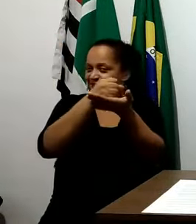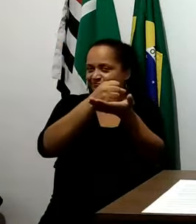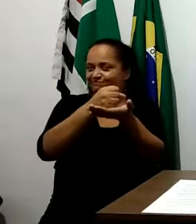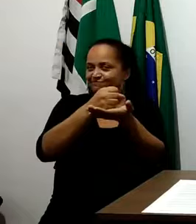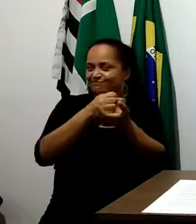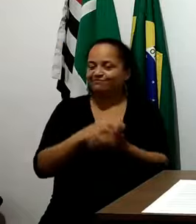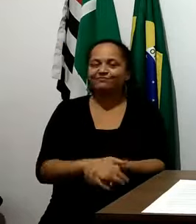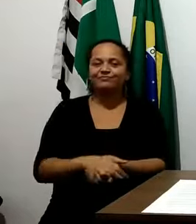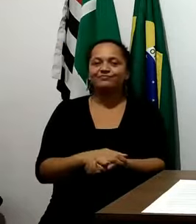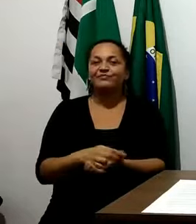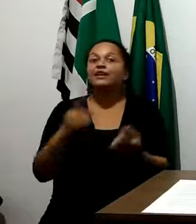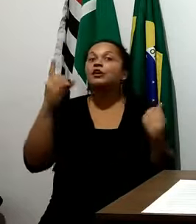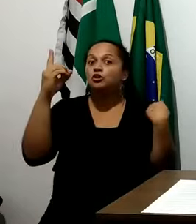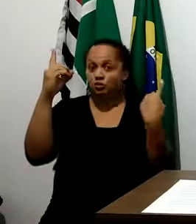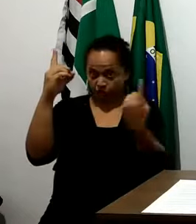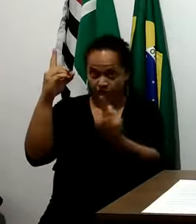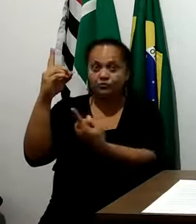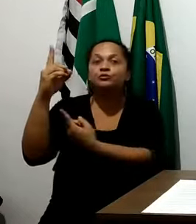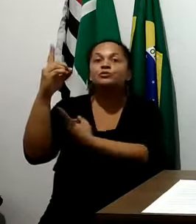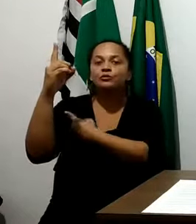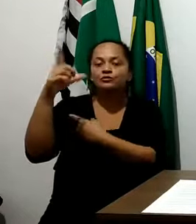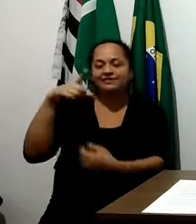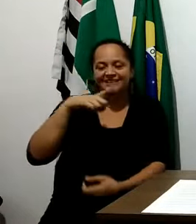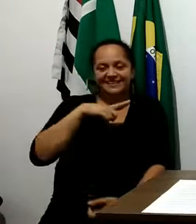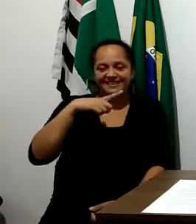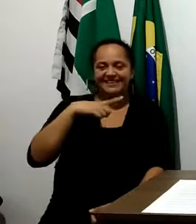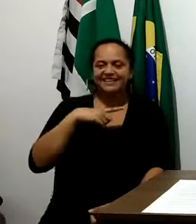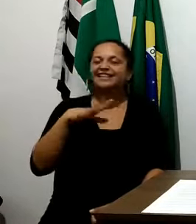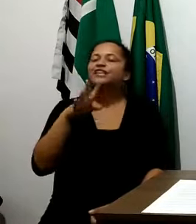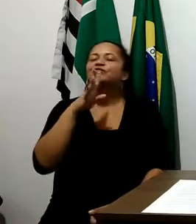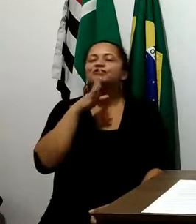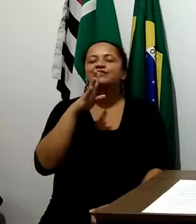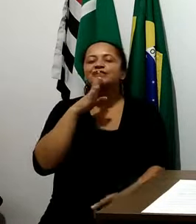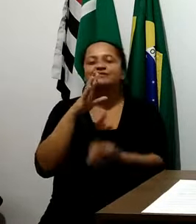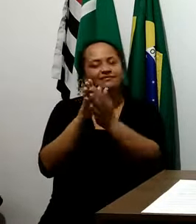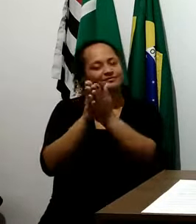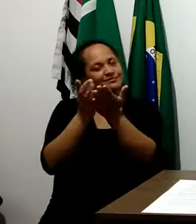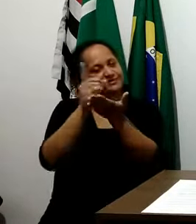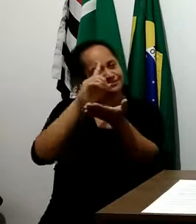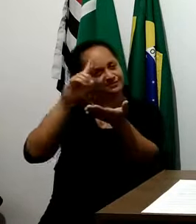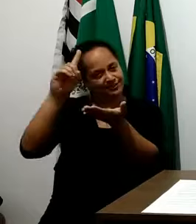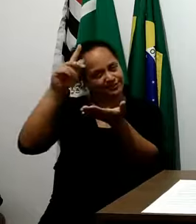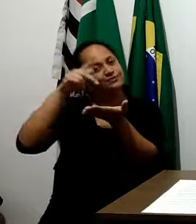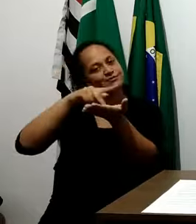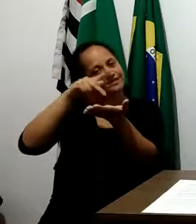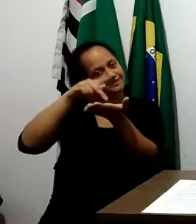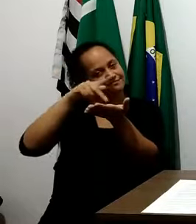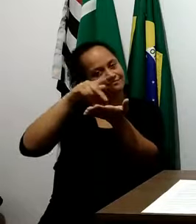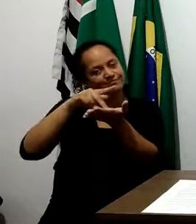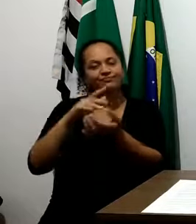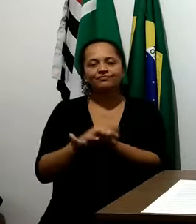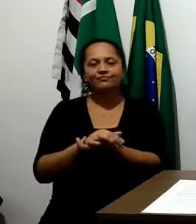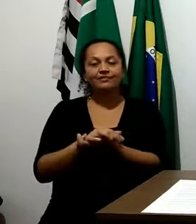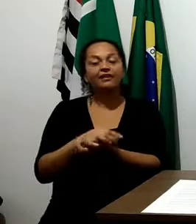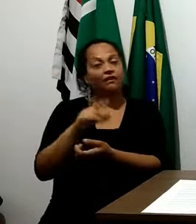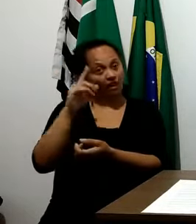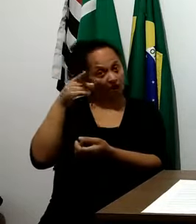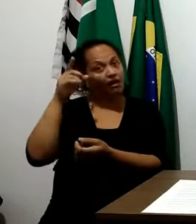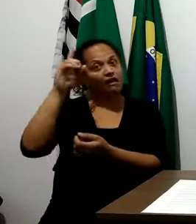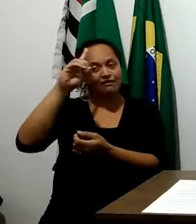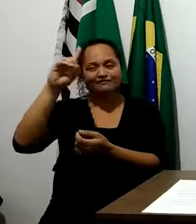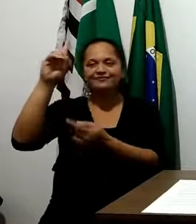todos cheguem ao pleno conhecimento da verdade. Esse é o desejo do coração do Senhor.